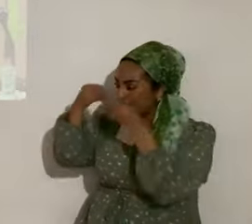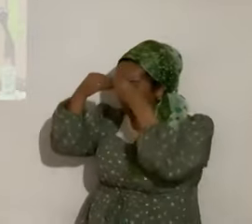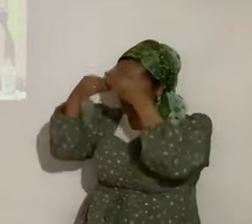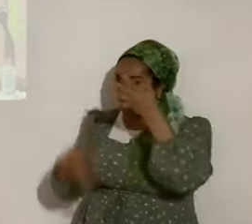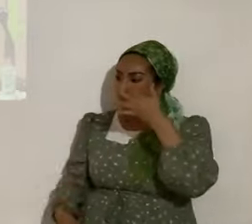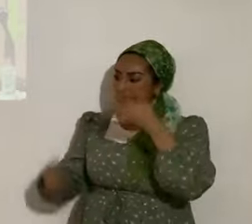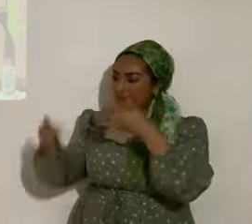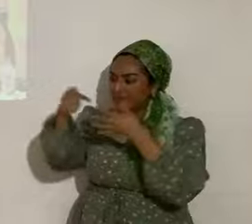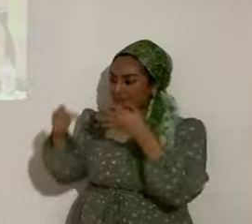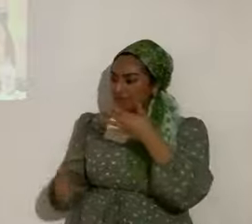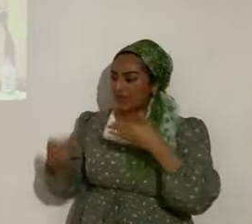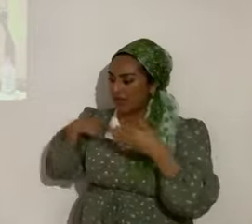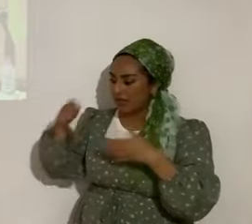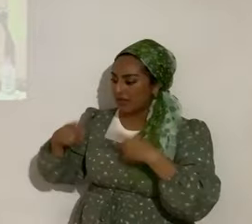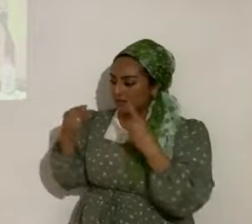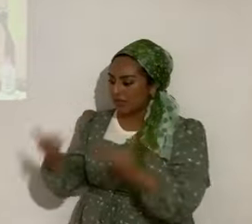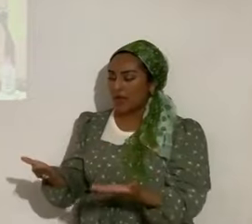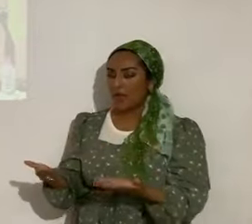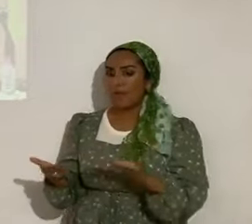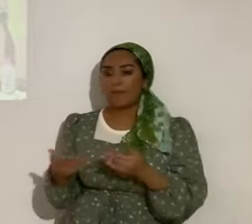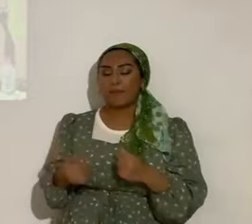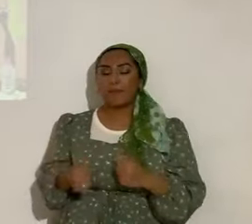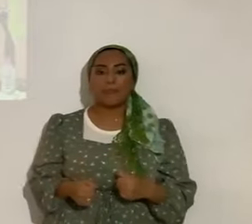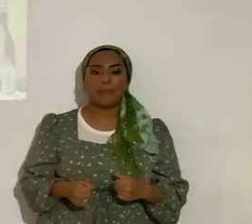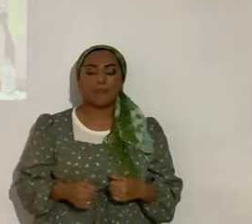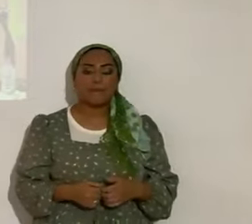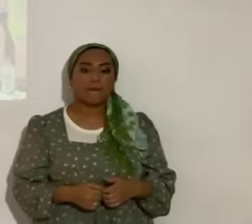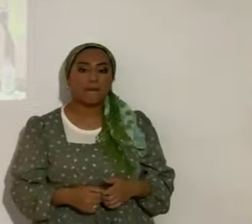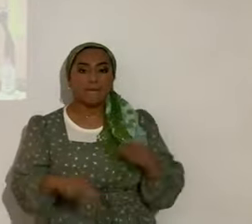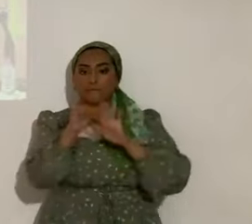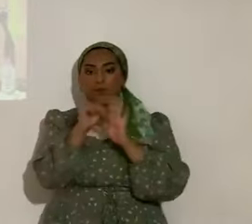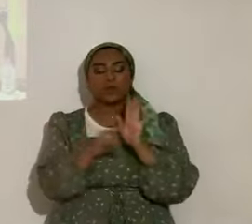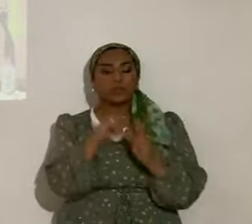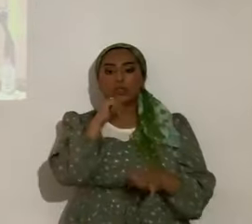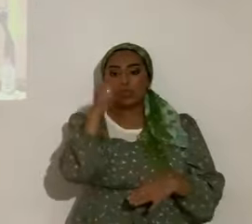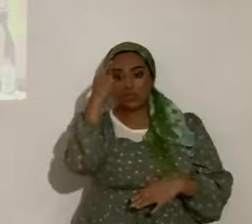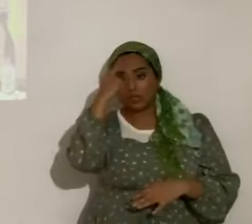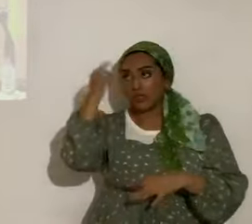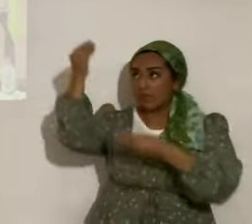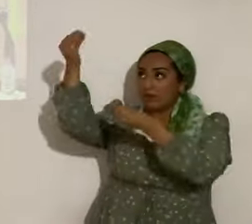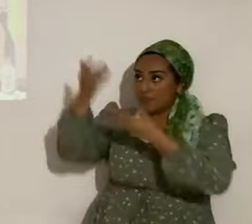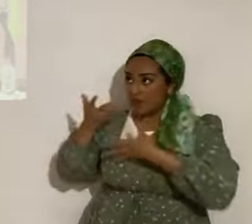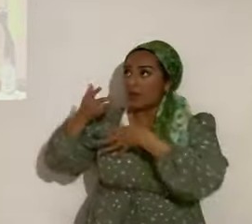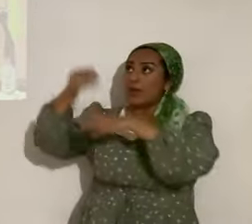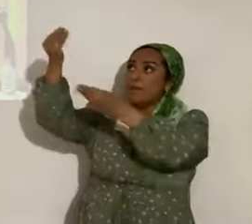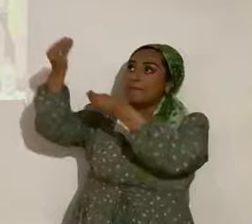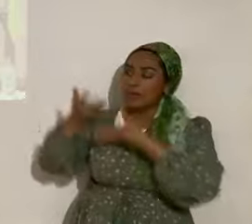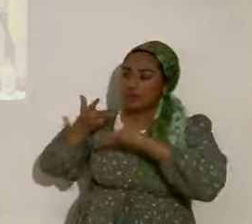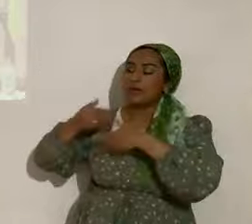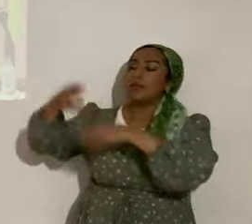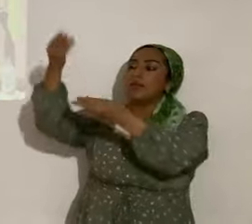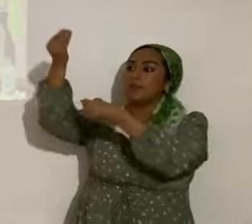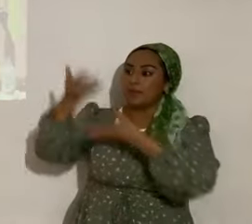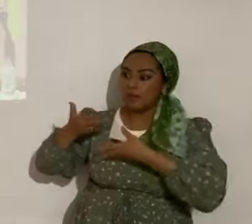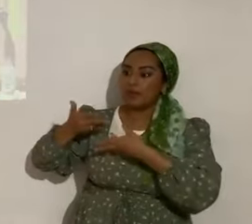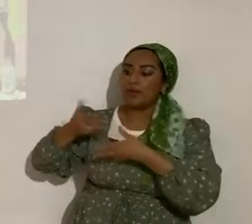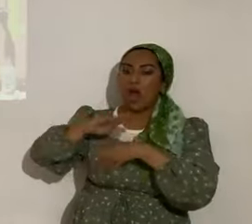no consideró todo lo que le decía Yahweh, haz esto, haz el otro, haz aquí, haz